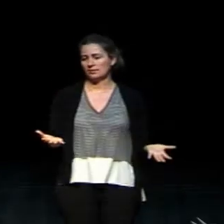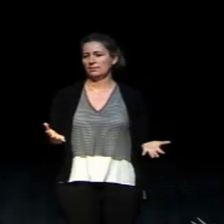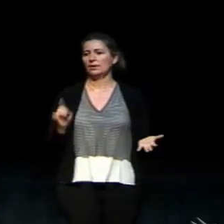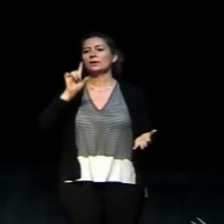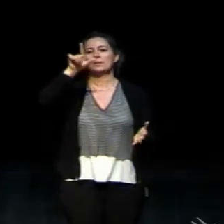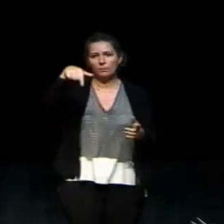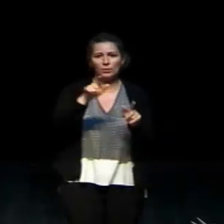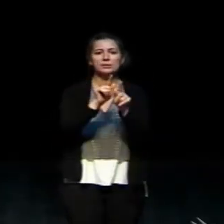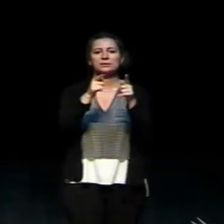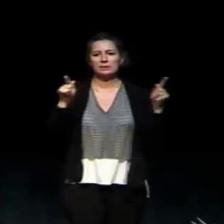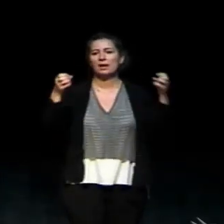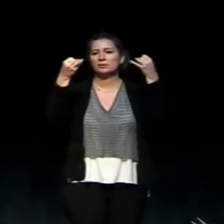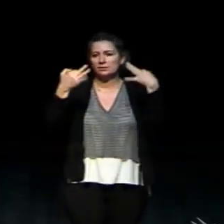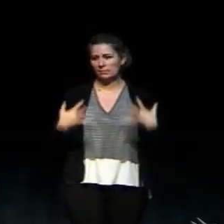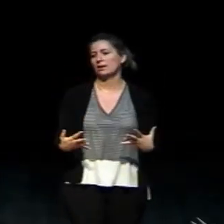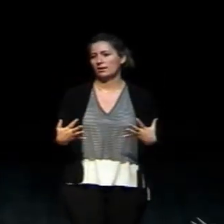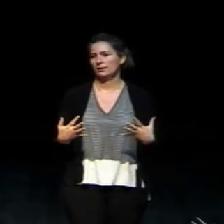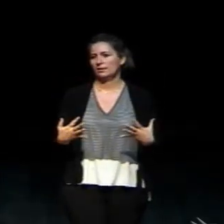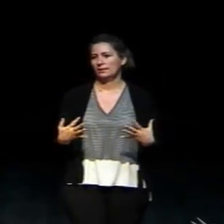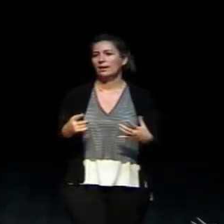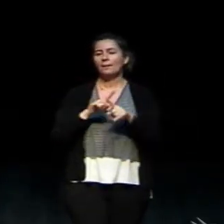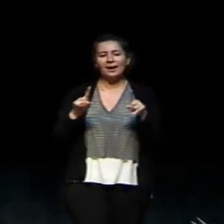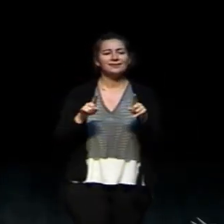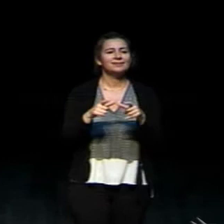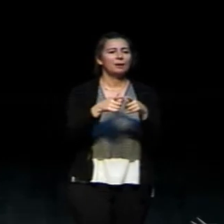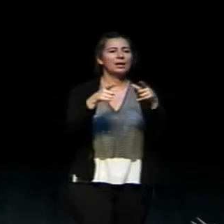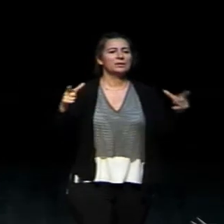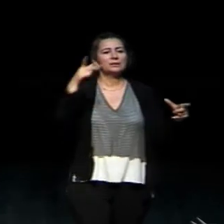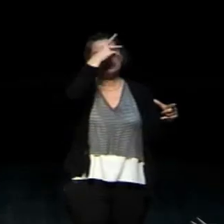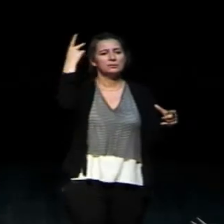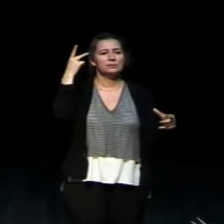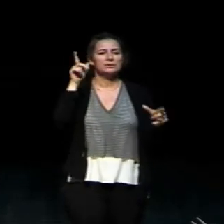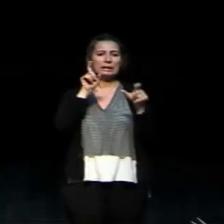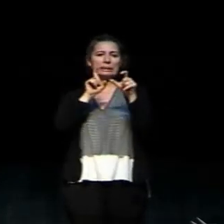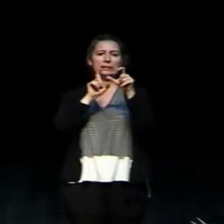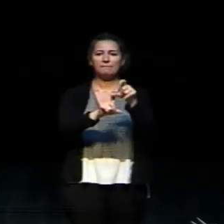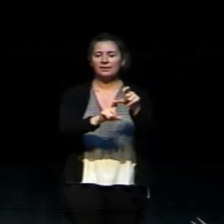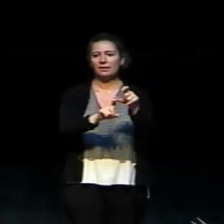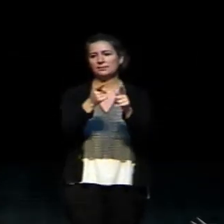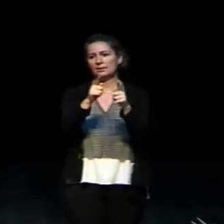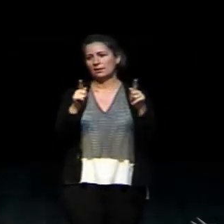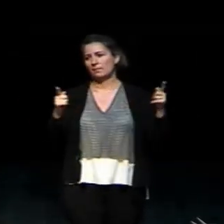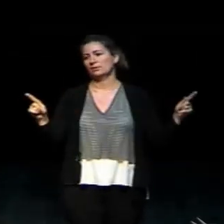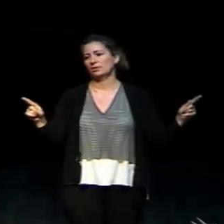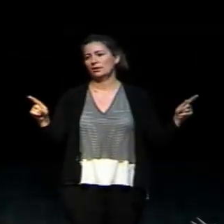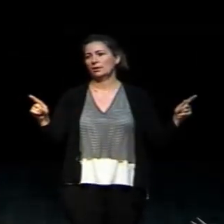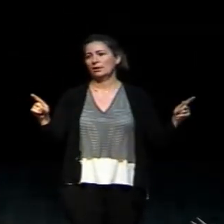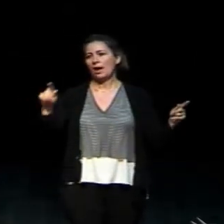aluno precisa ter consciência disso. Então, quando você... a maioria das pessoas ficam presas na